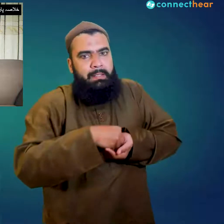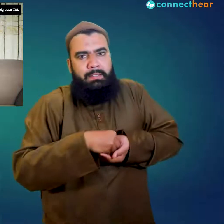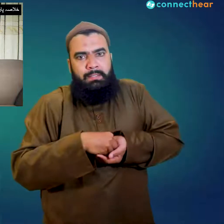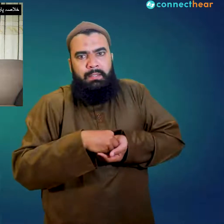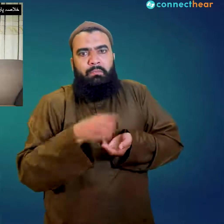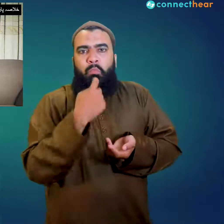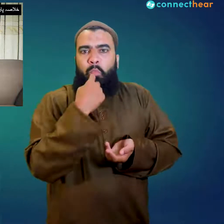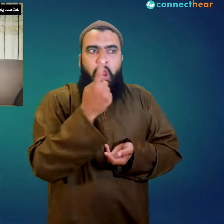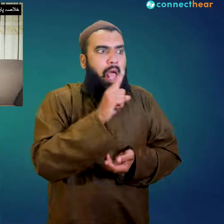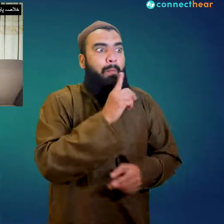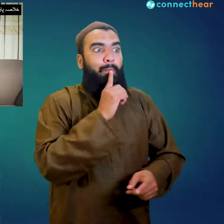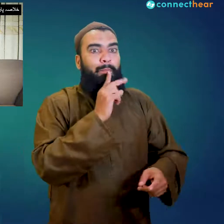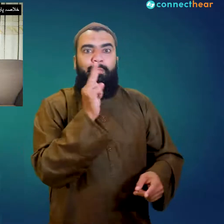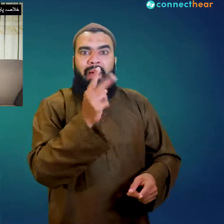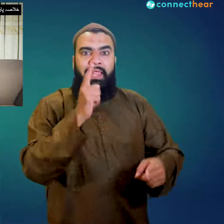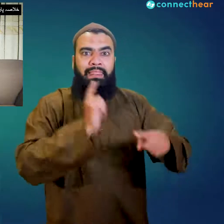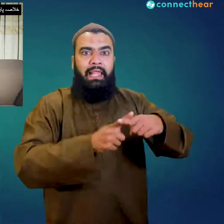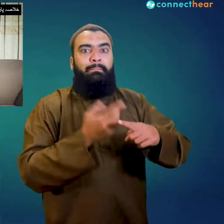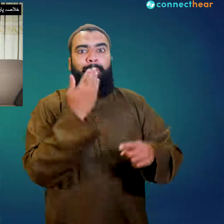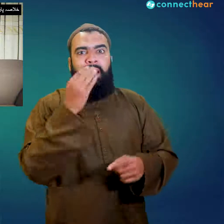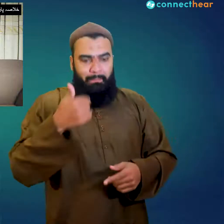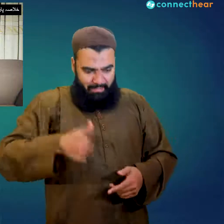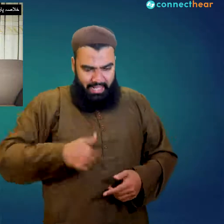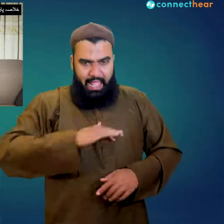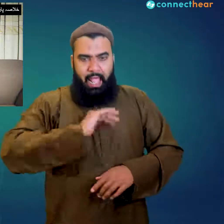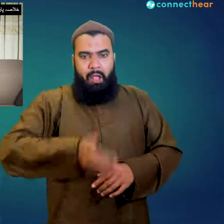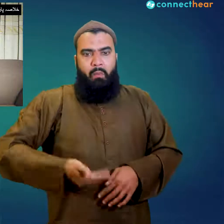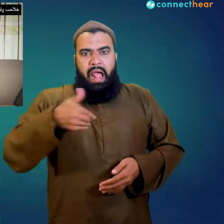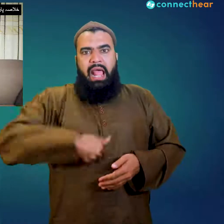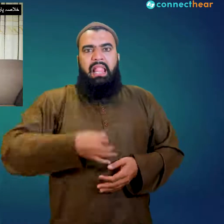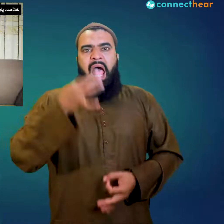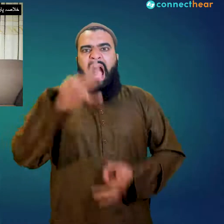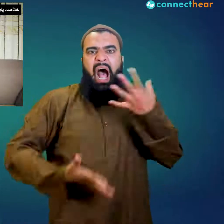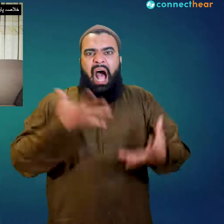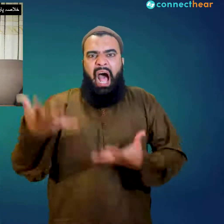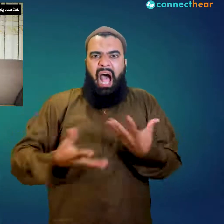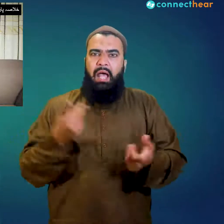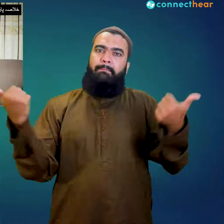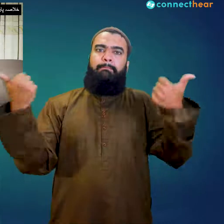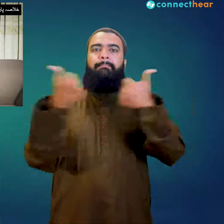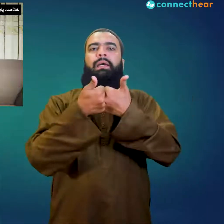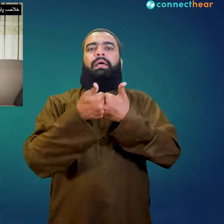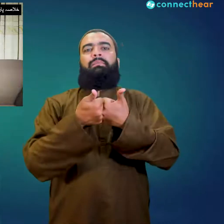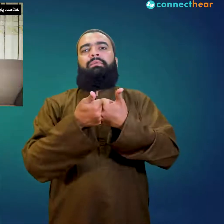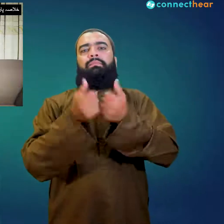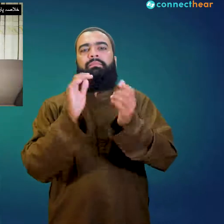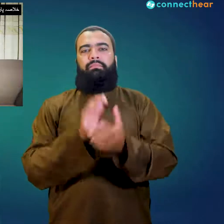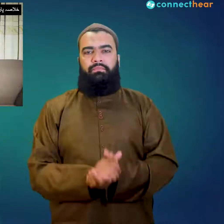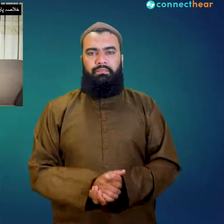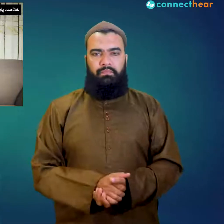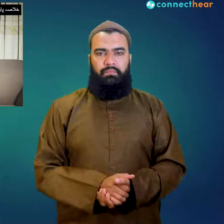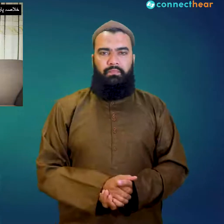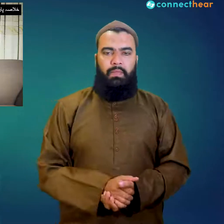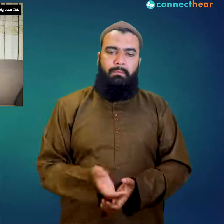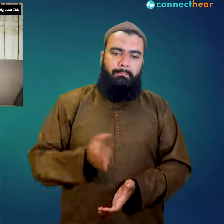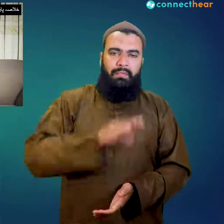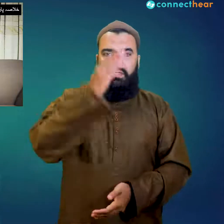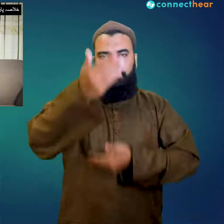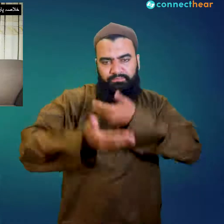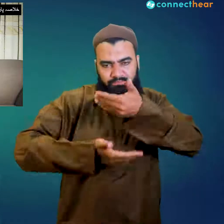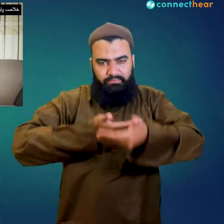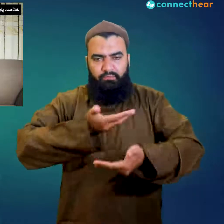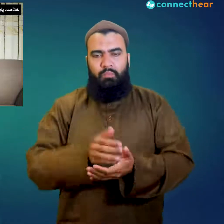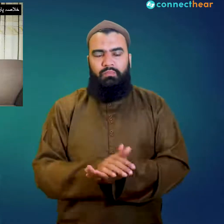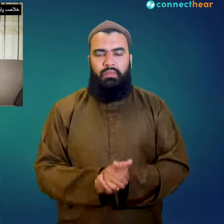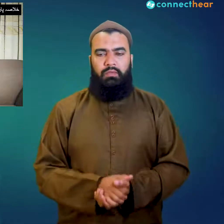کے مترادف فرمایا گیا ہے۔ رکوع نمبر 13، سورت کا رکوع 2 اور